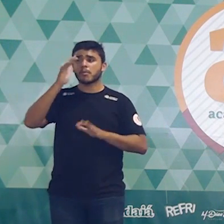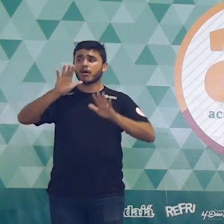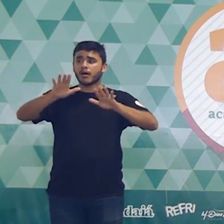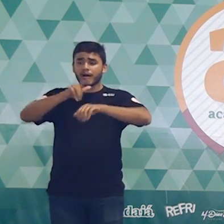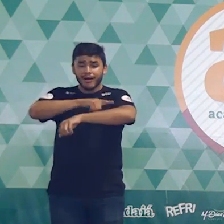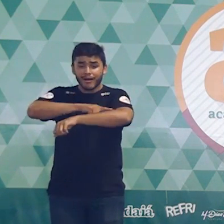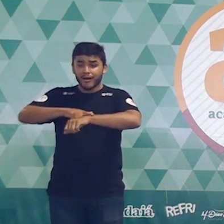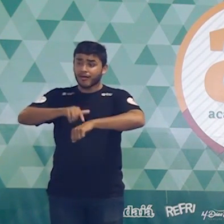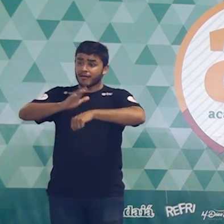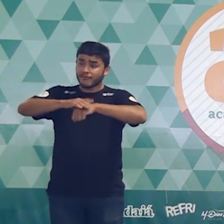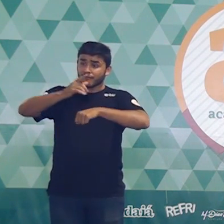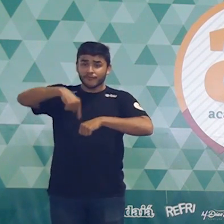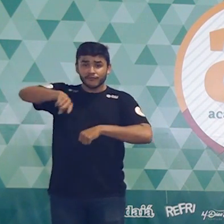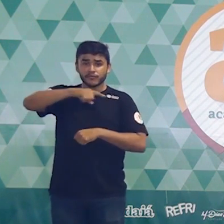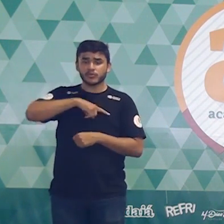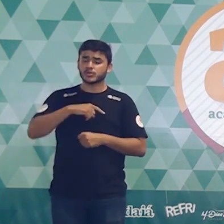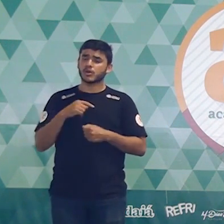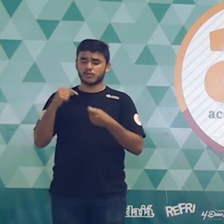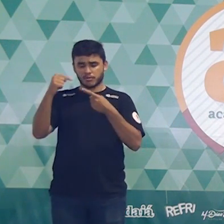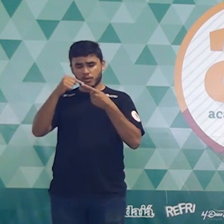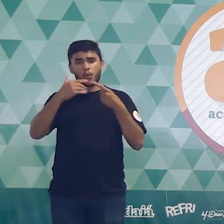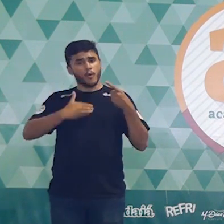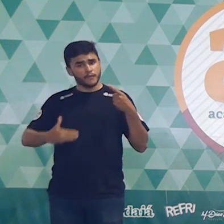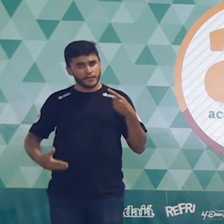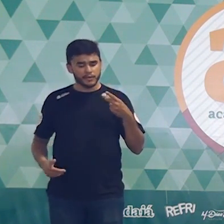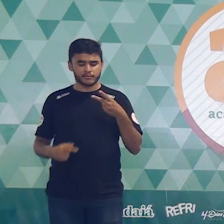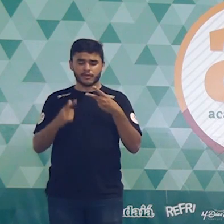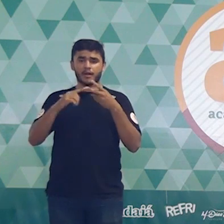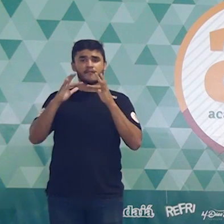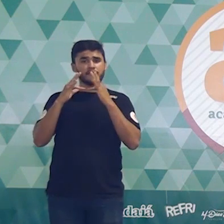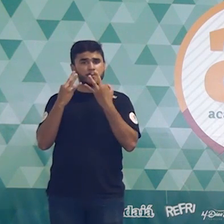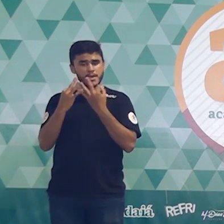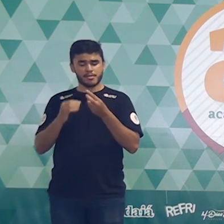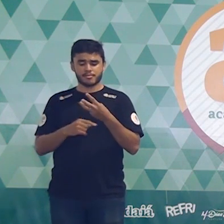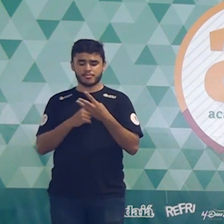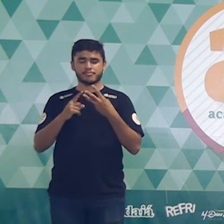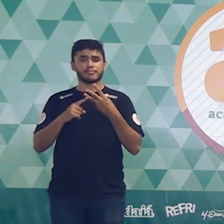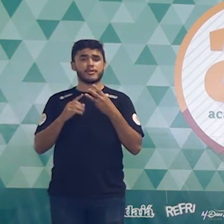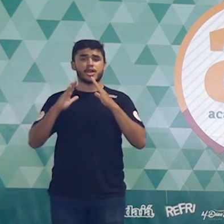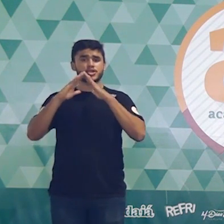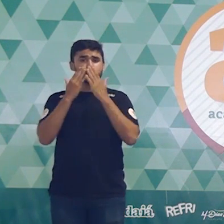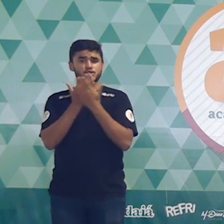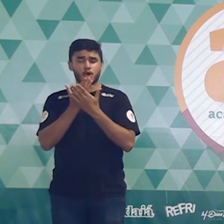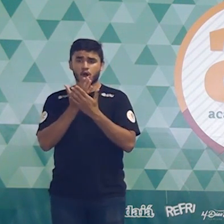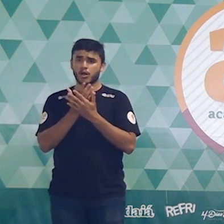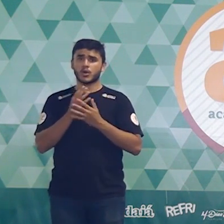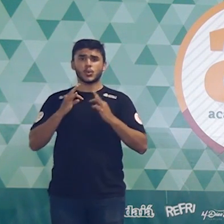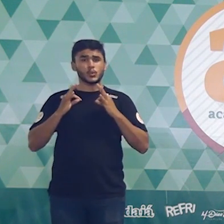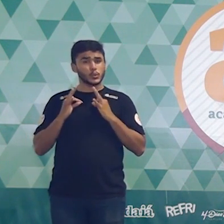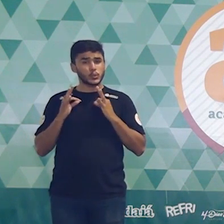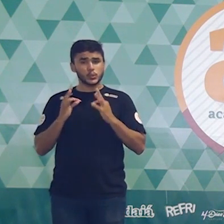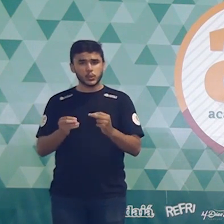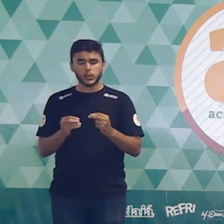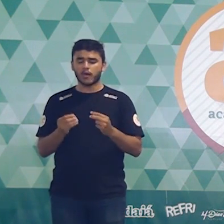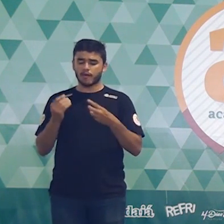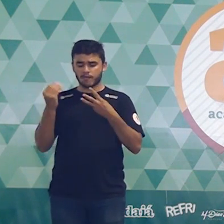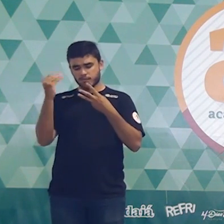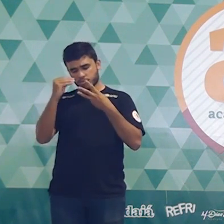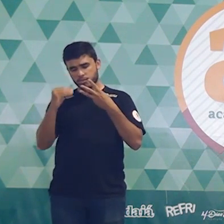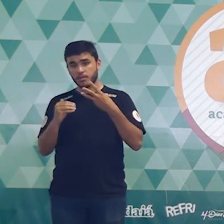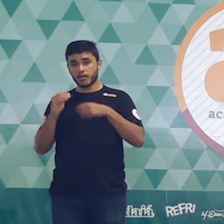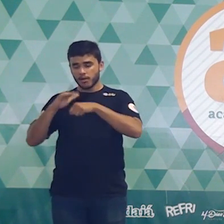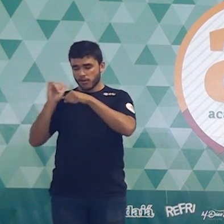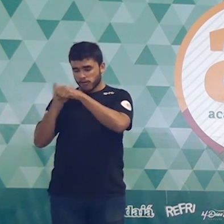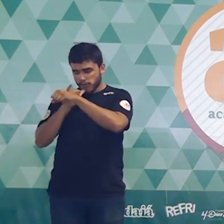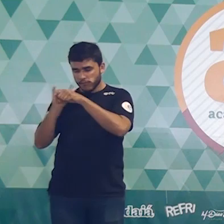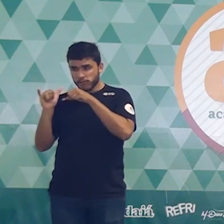admitir mais investimentos governamentais, mais diálogos nas famílias, mais palestras, mais seminários, mais feiras culturais nas escolas. Vocês estão